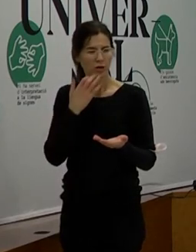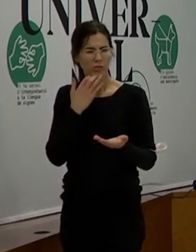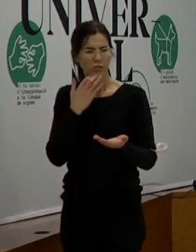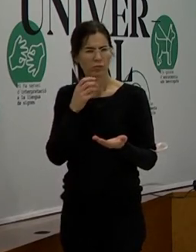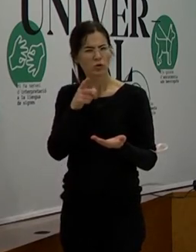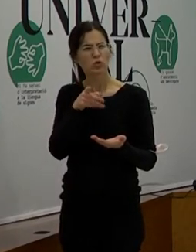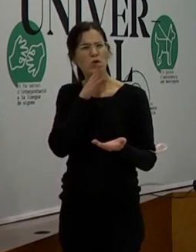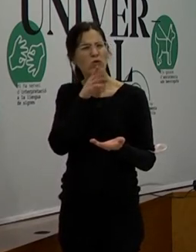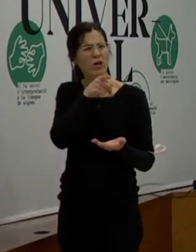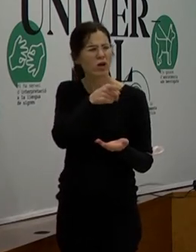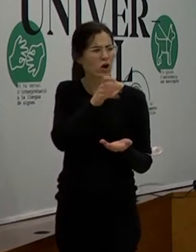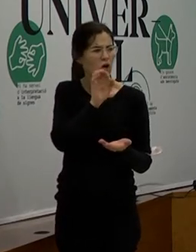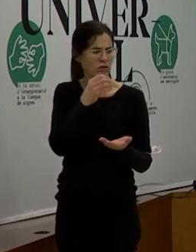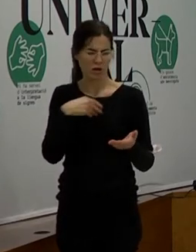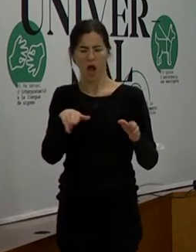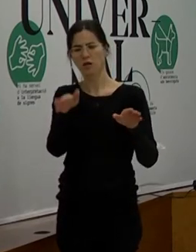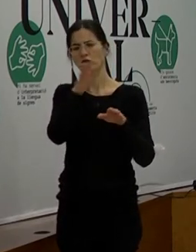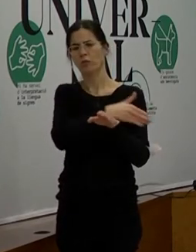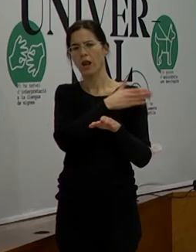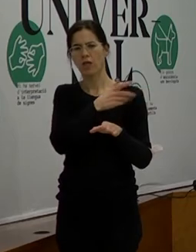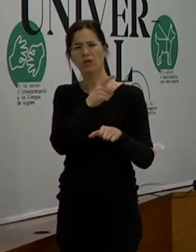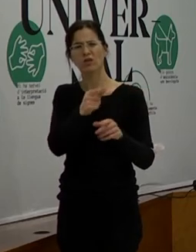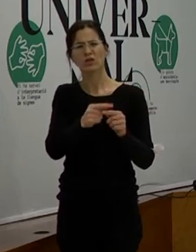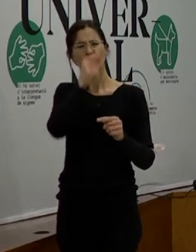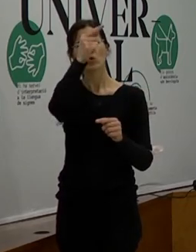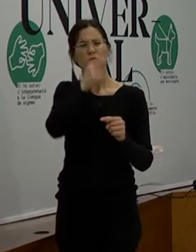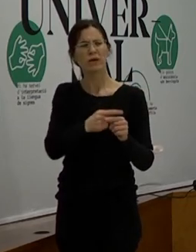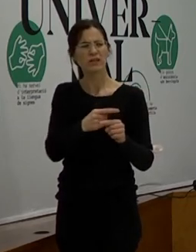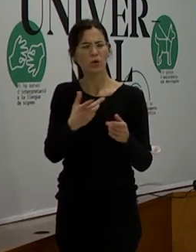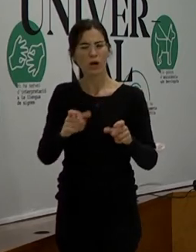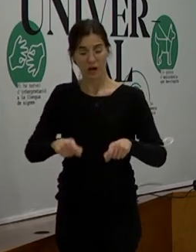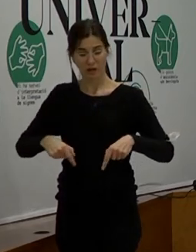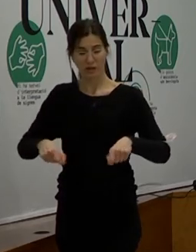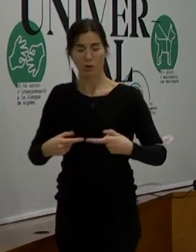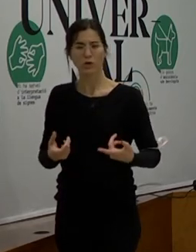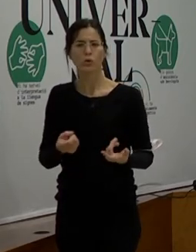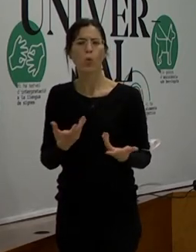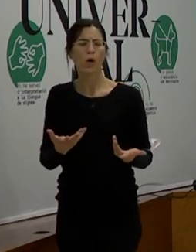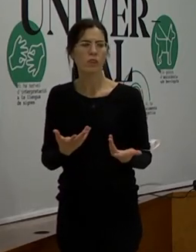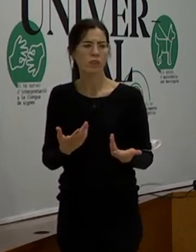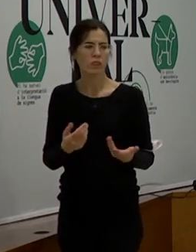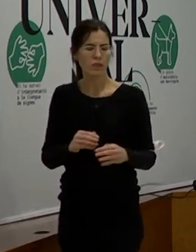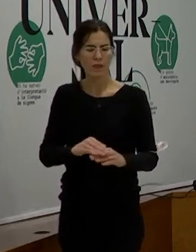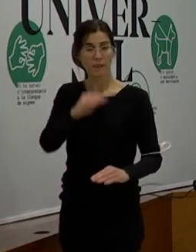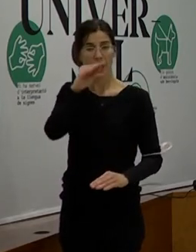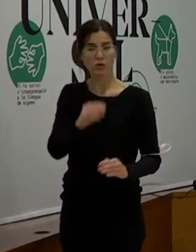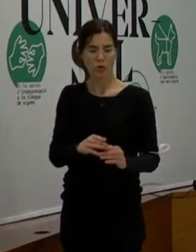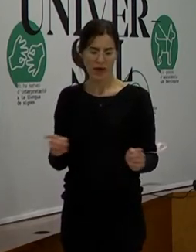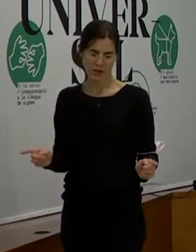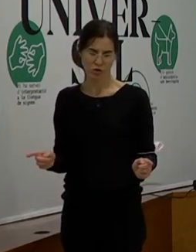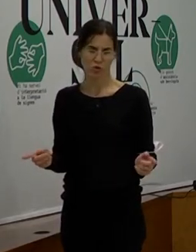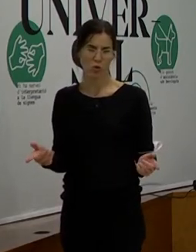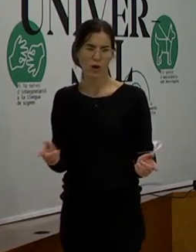la... Això, home, jo estic superant la normativa. I quan mides la cadira de rodes? Dicen, de alto o de ancho? Dice,